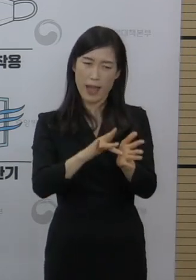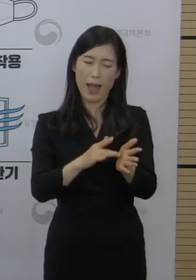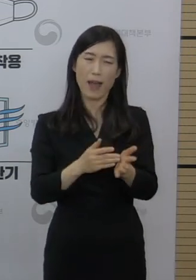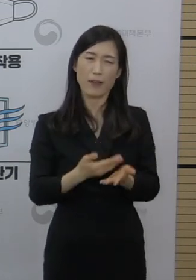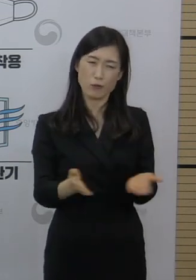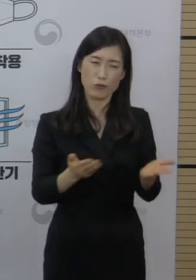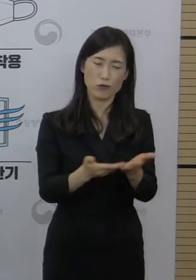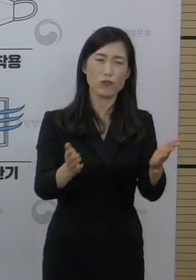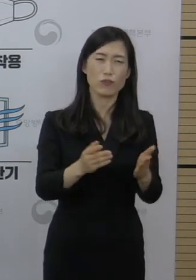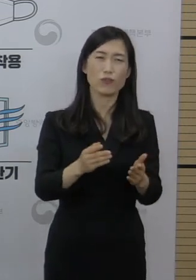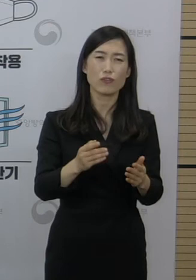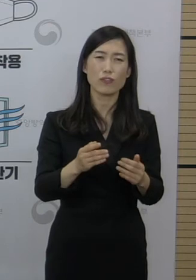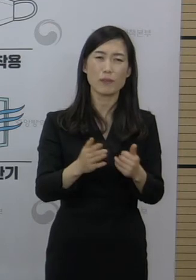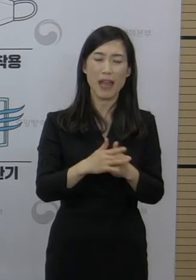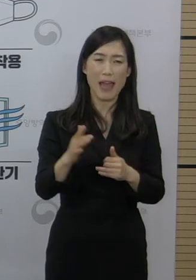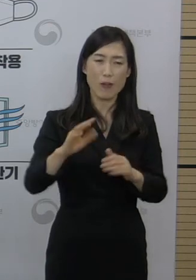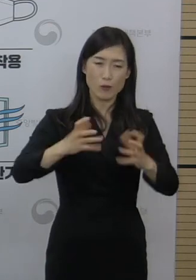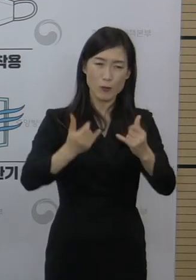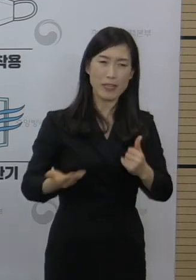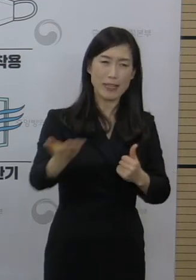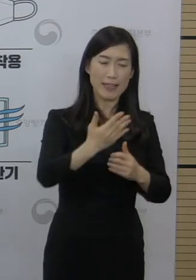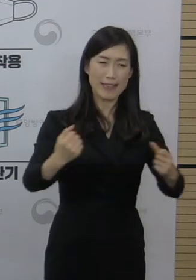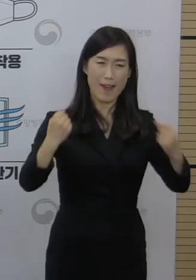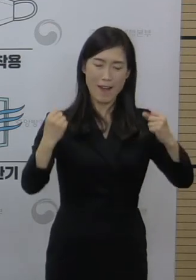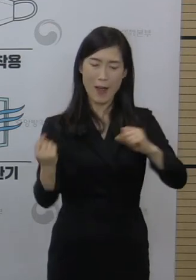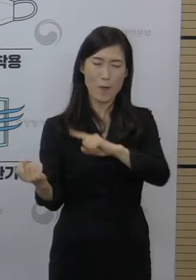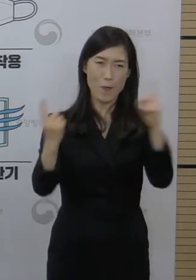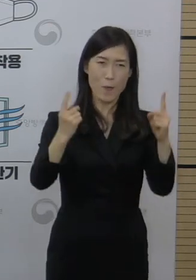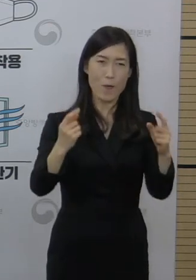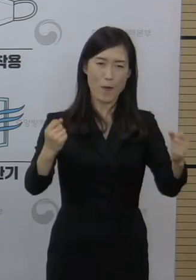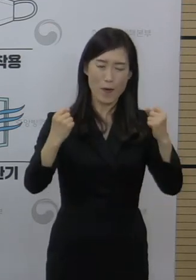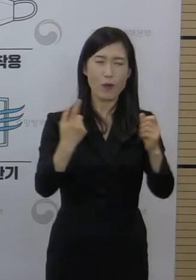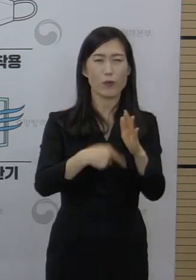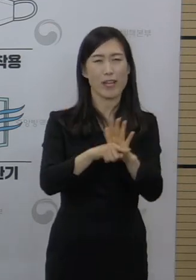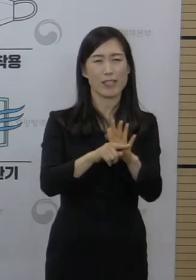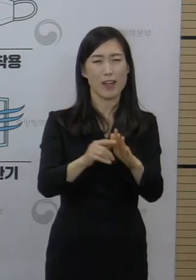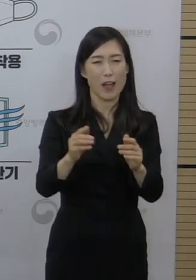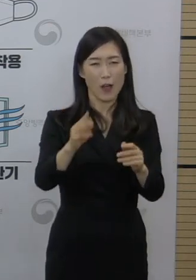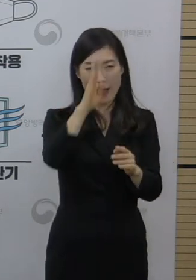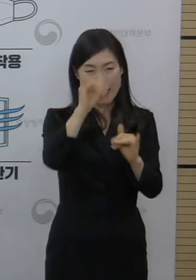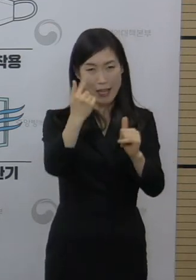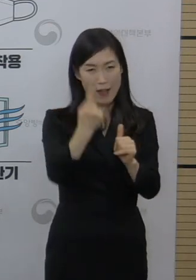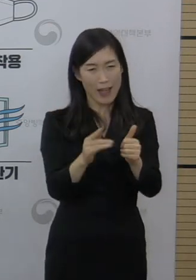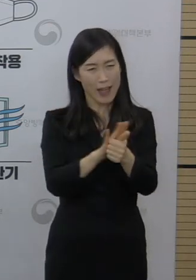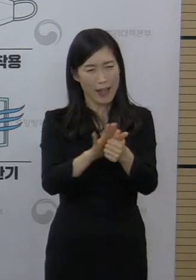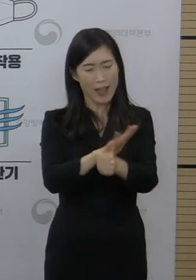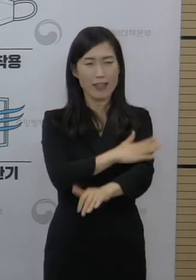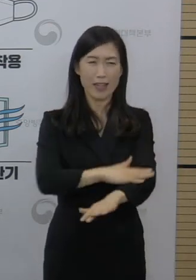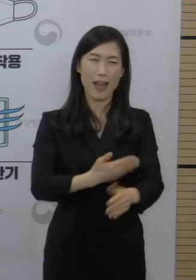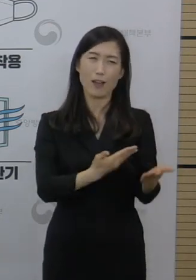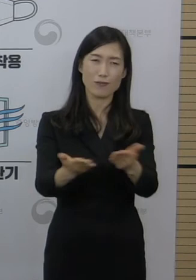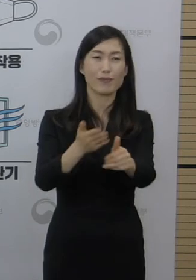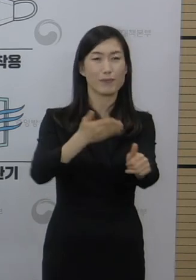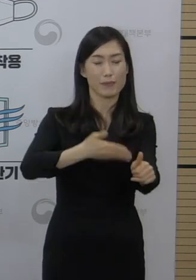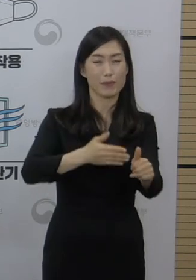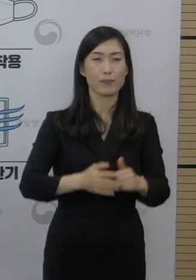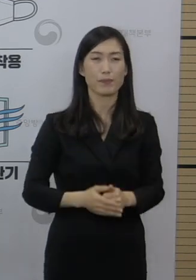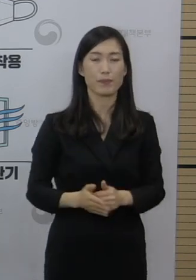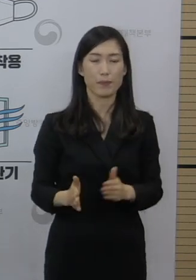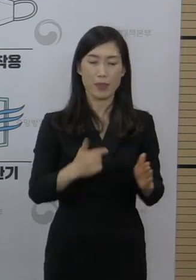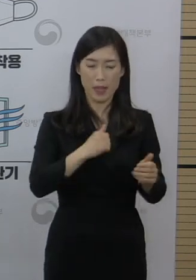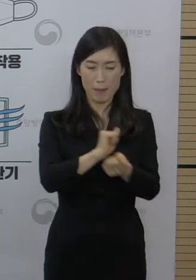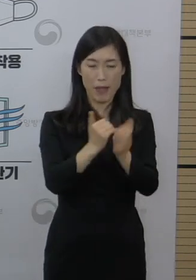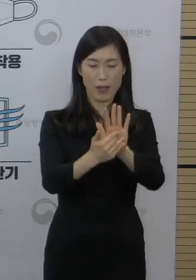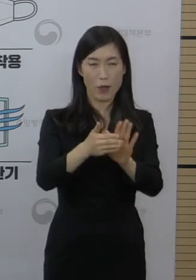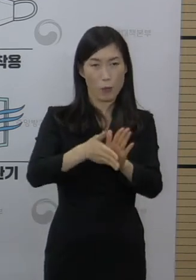안심하고 건강을 회복할 수 있도록 세밀한 환자 관리를 요청드립니다 방역당국 또 안전한